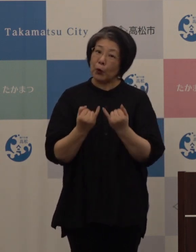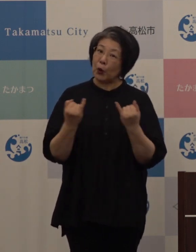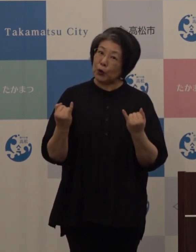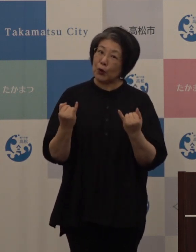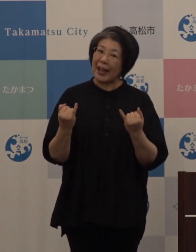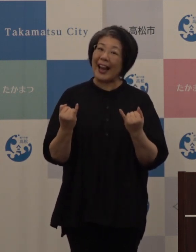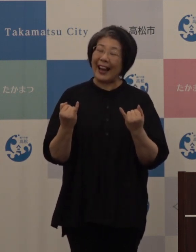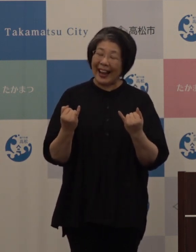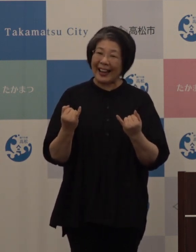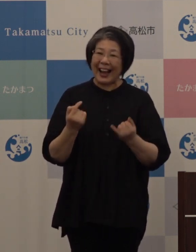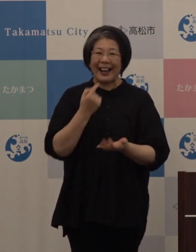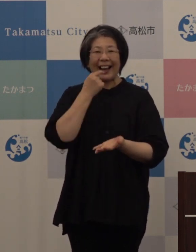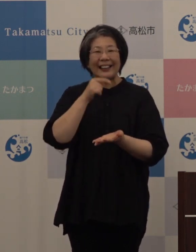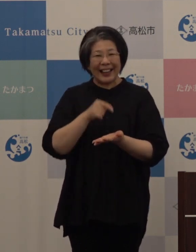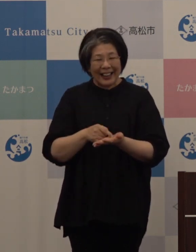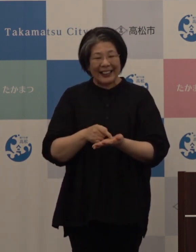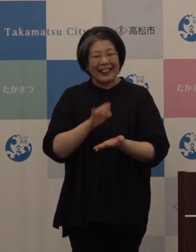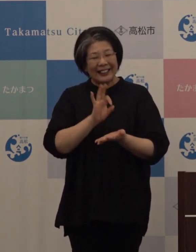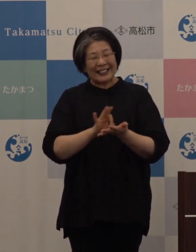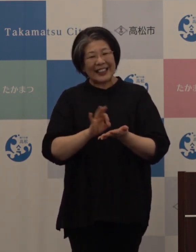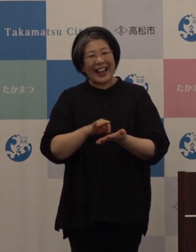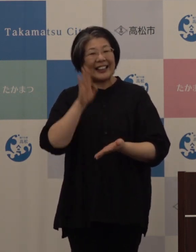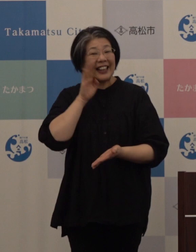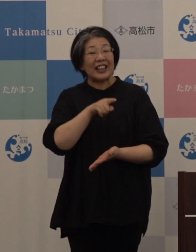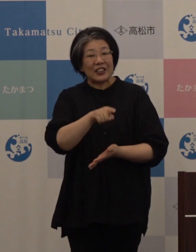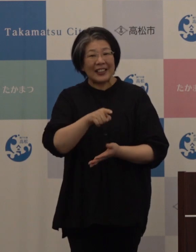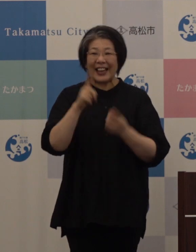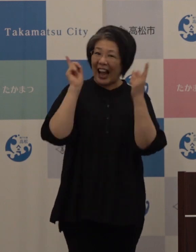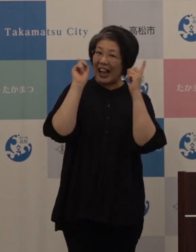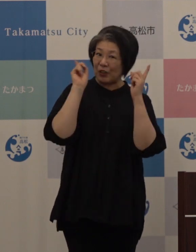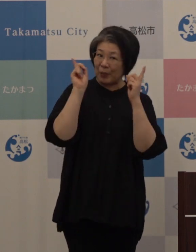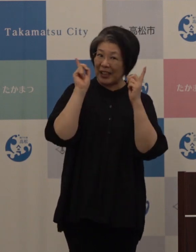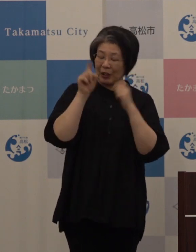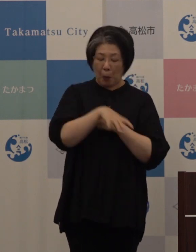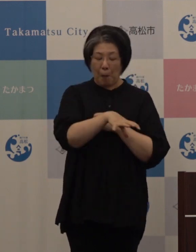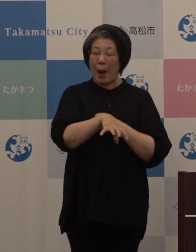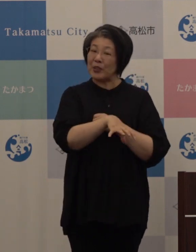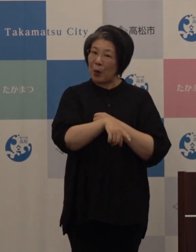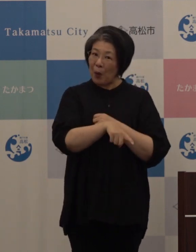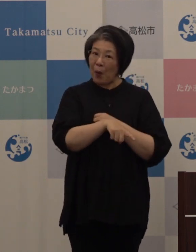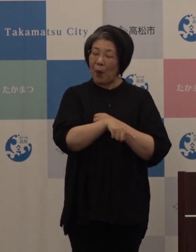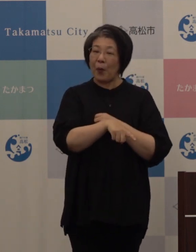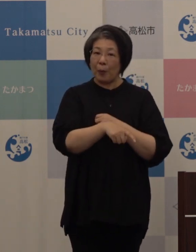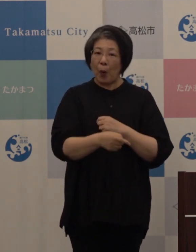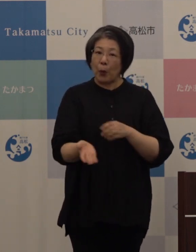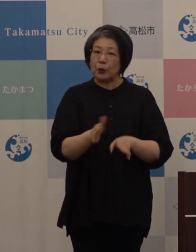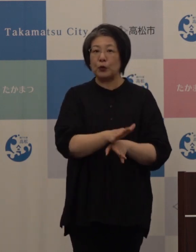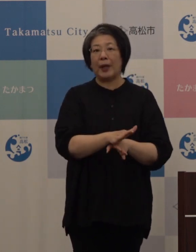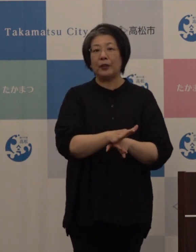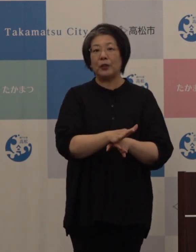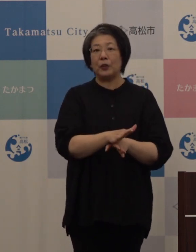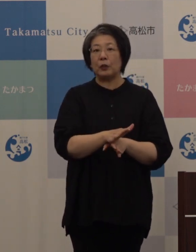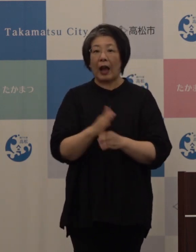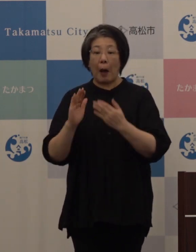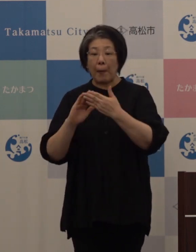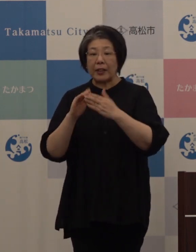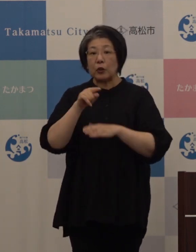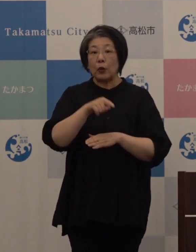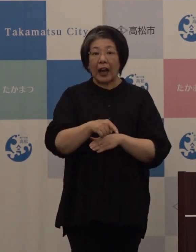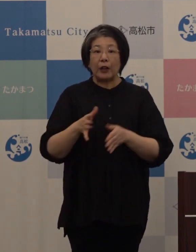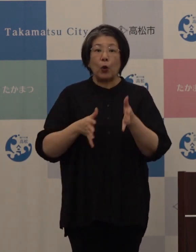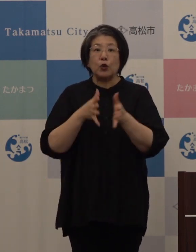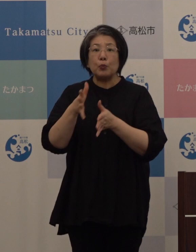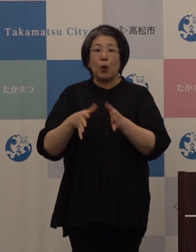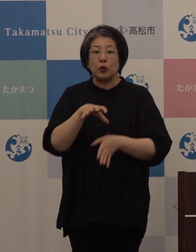非常に来やすくて、そこで、遊んだりなんかするようなことができるような施設、または都市型スポーツとして